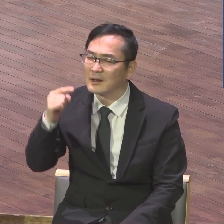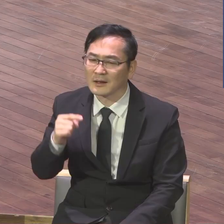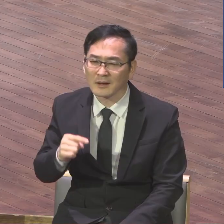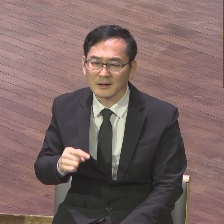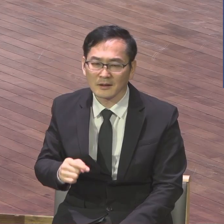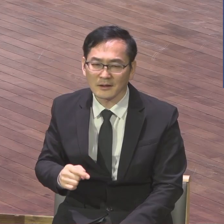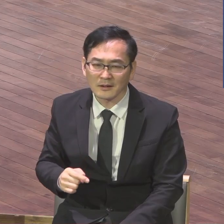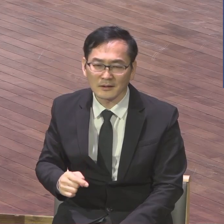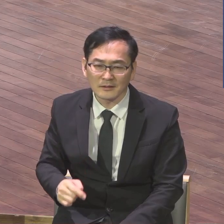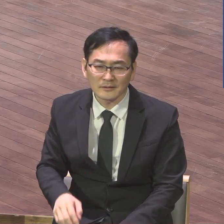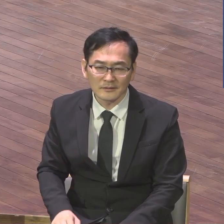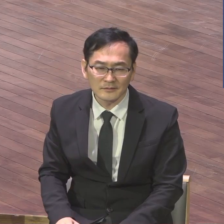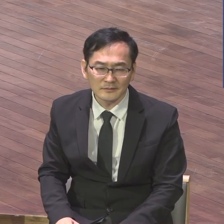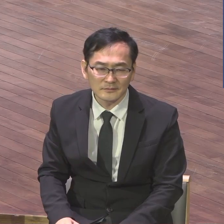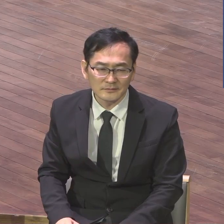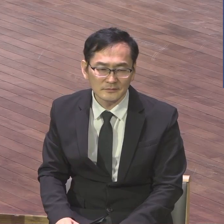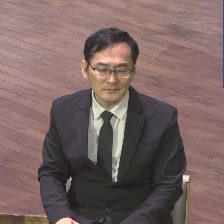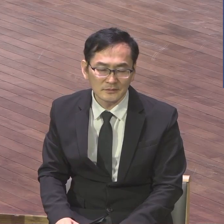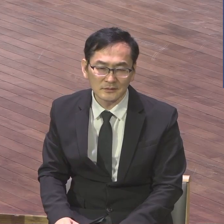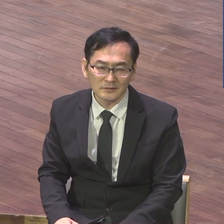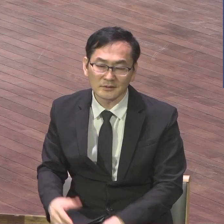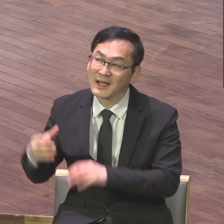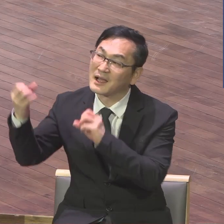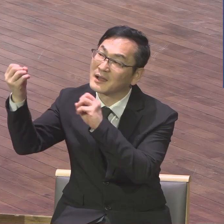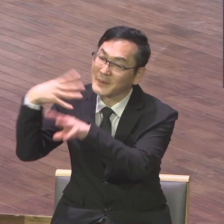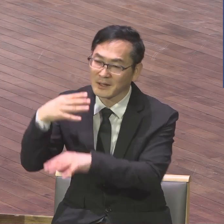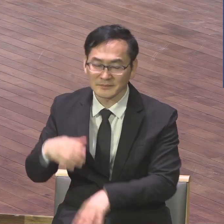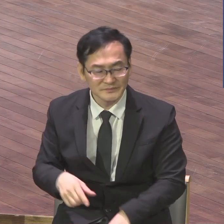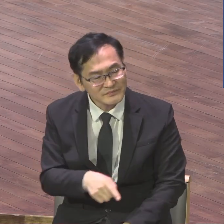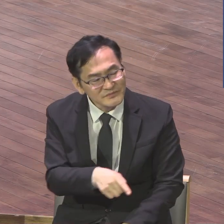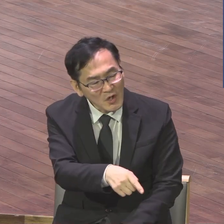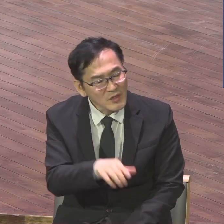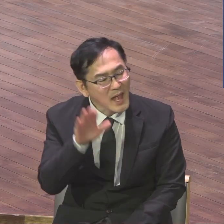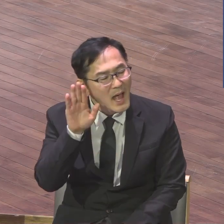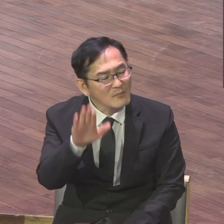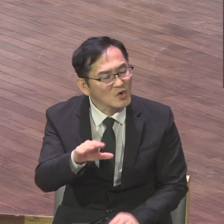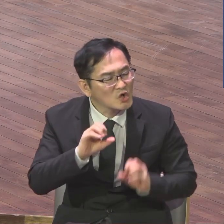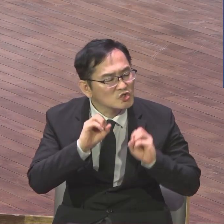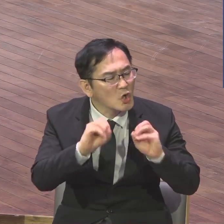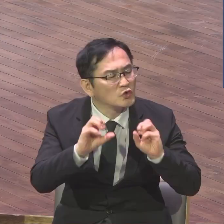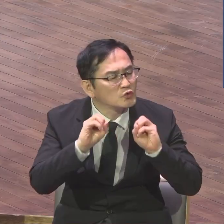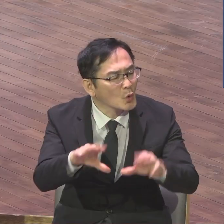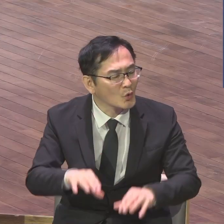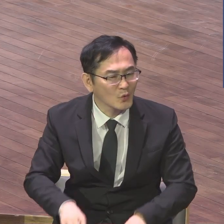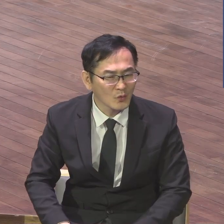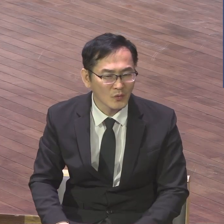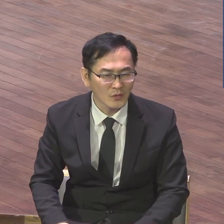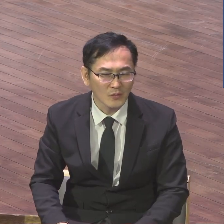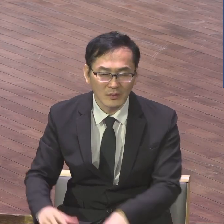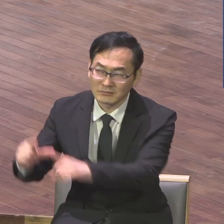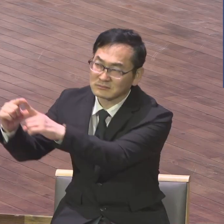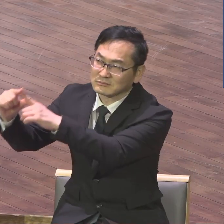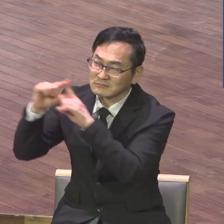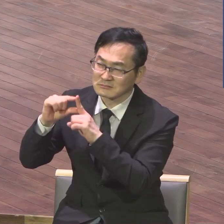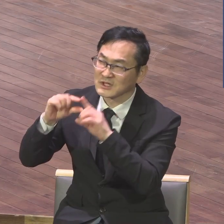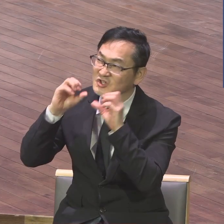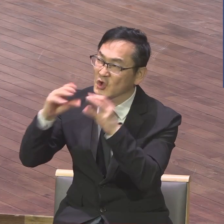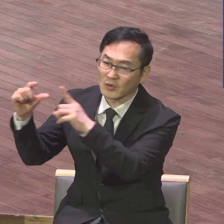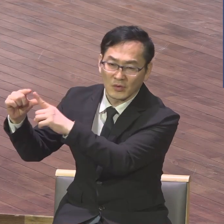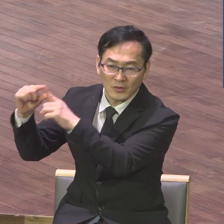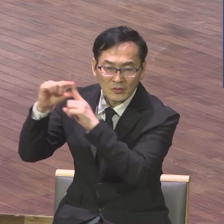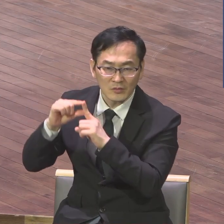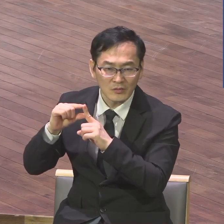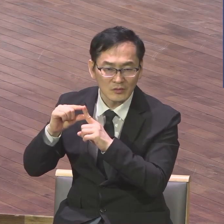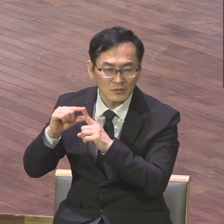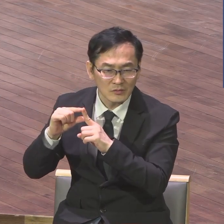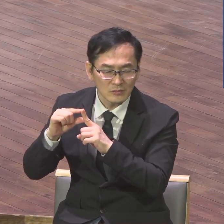그때 뭐라는 줄 아세요? 니는 지금부터 전도해라. 내 기도가 맞는 얘기입니까 지금?